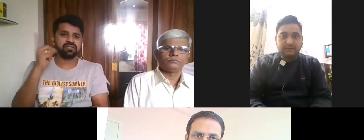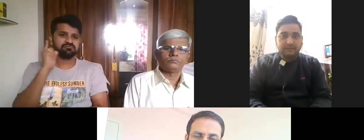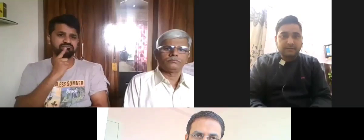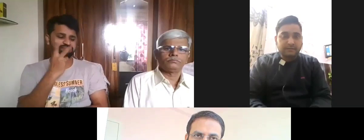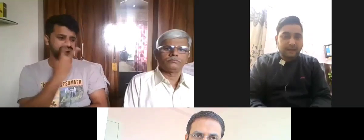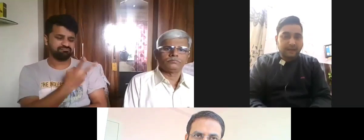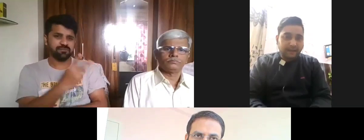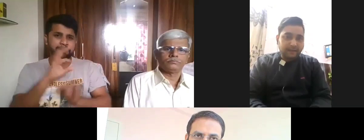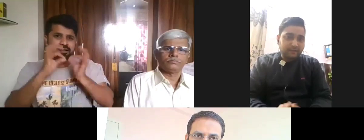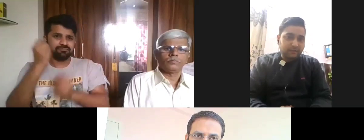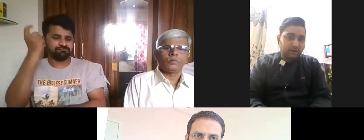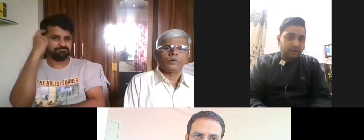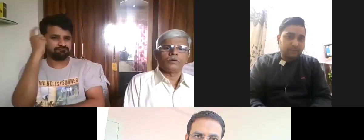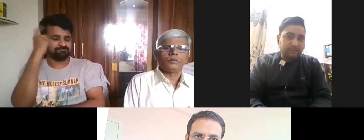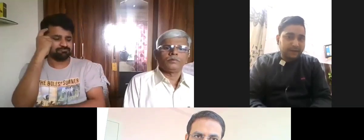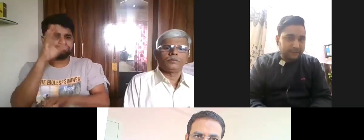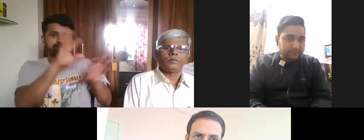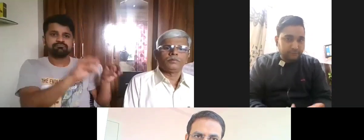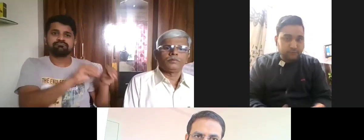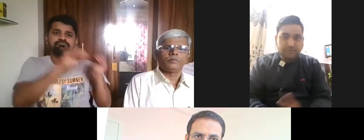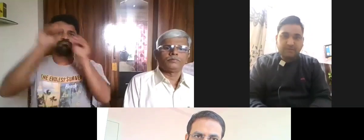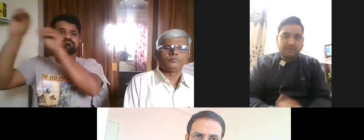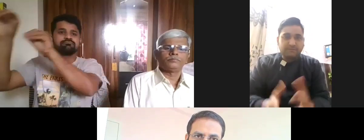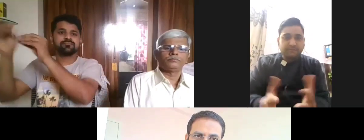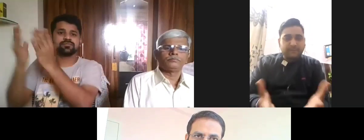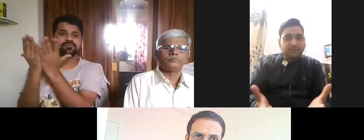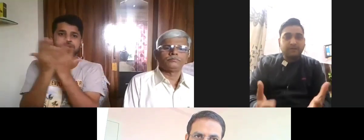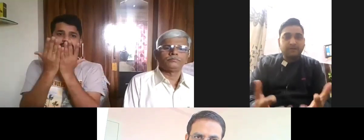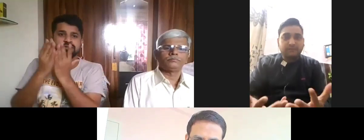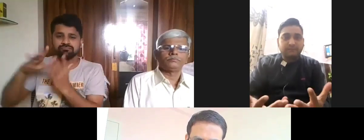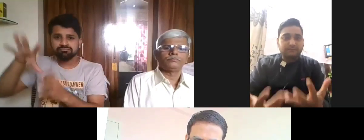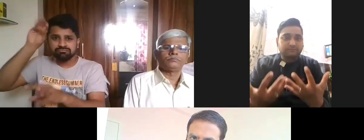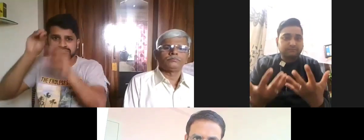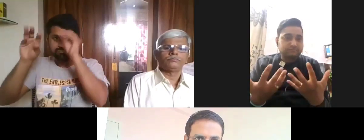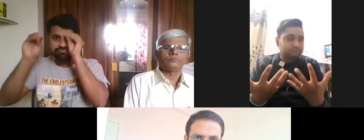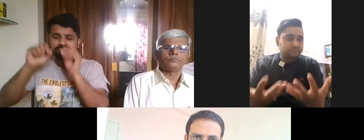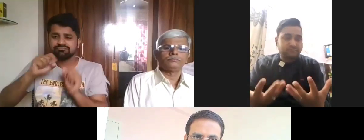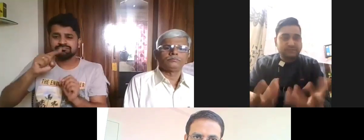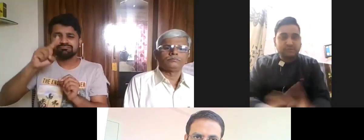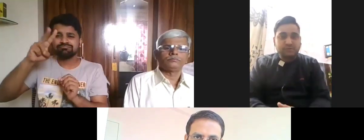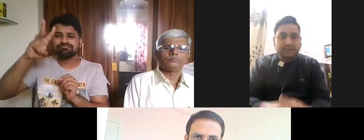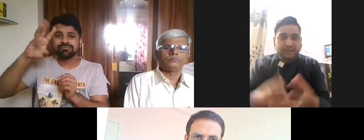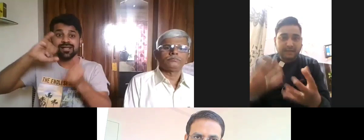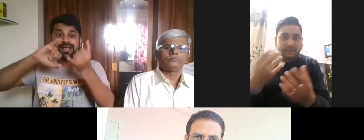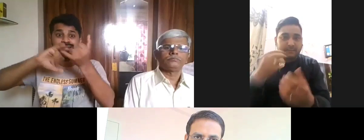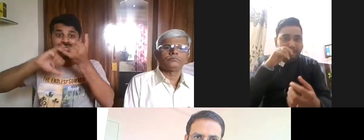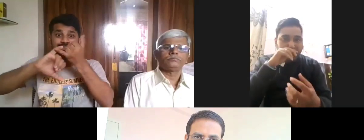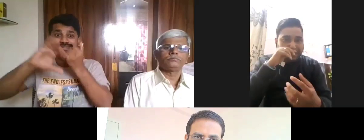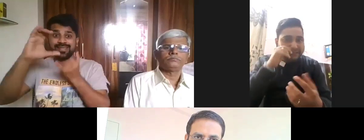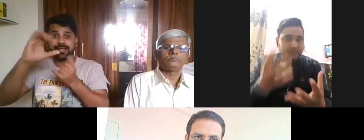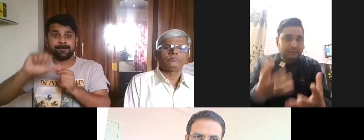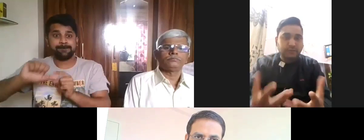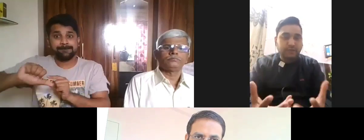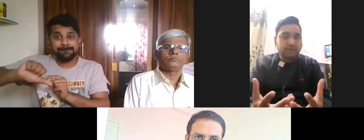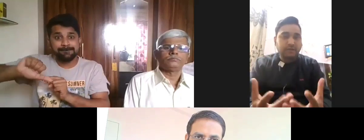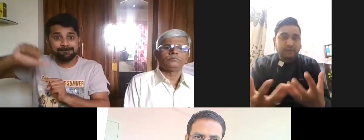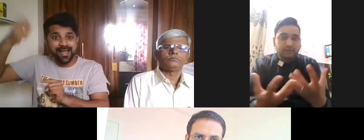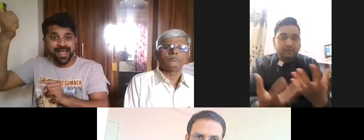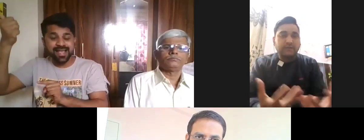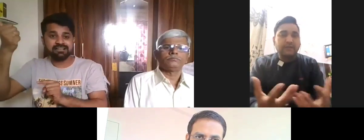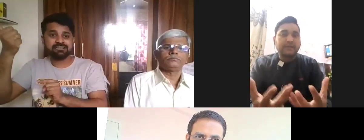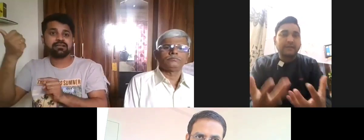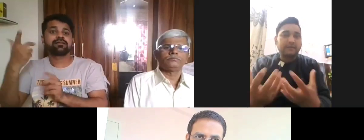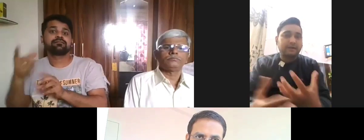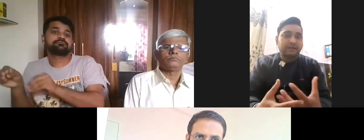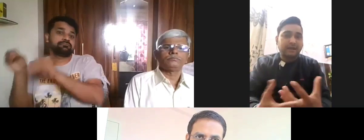चेतन है और मैं डेफ हूँ। मैं बहुत सोचता था कि मैं बहुत दुखी